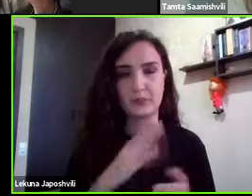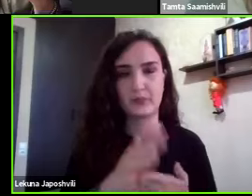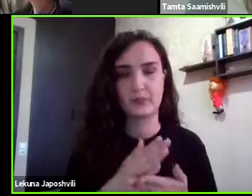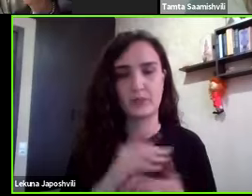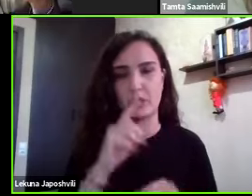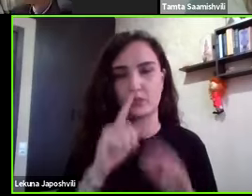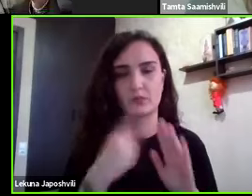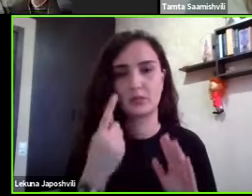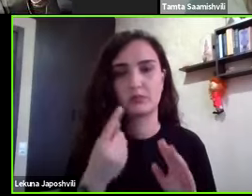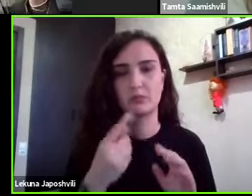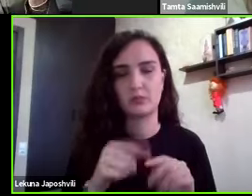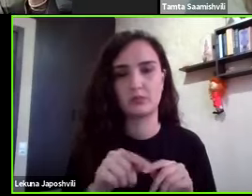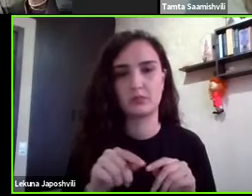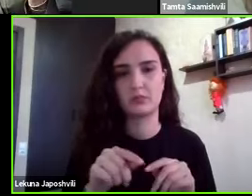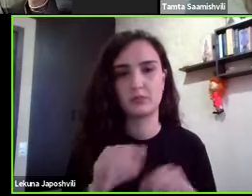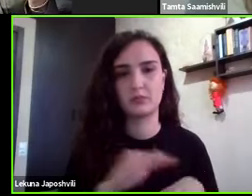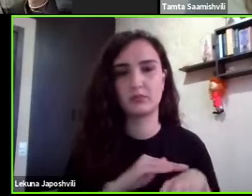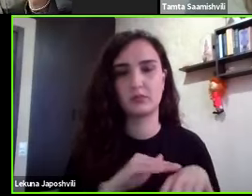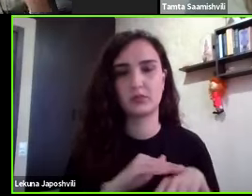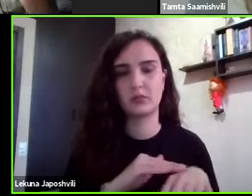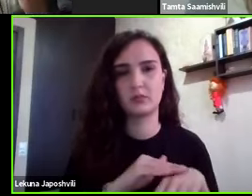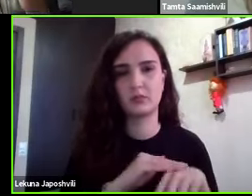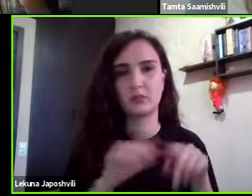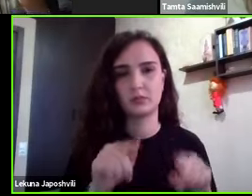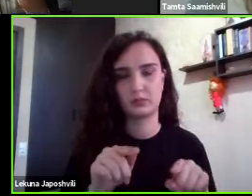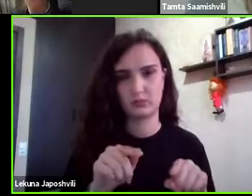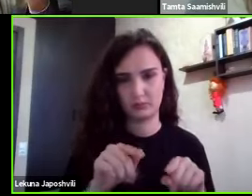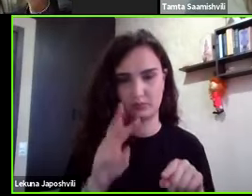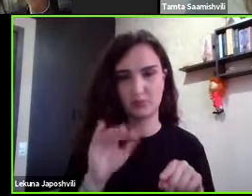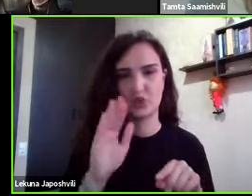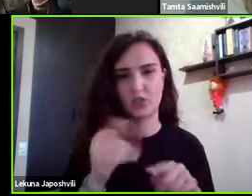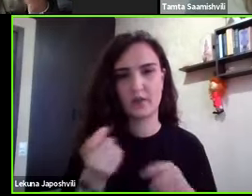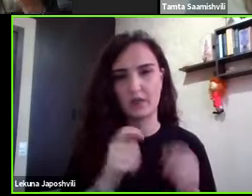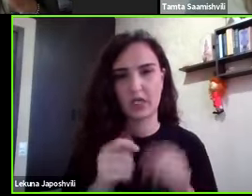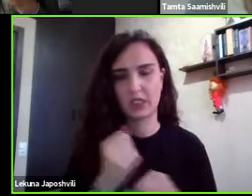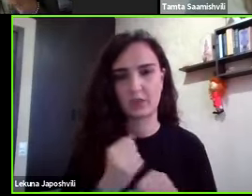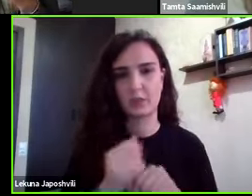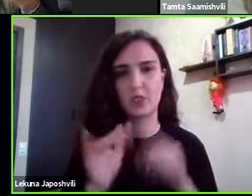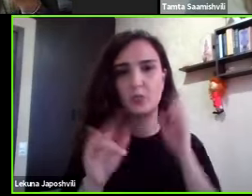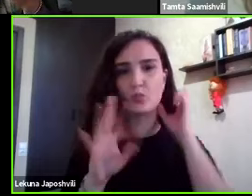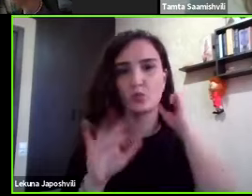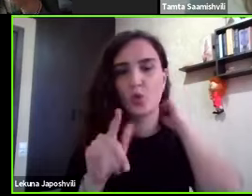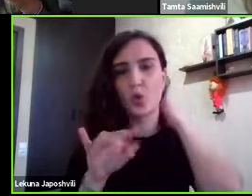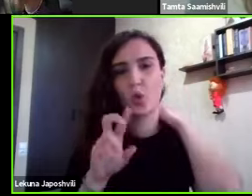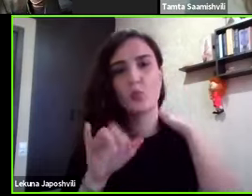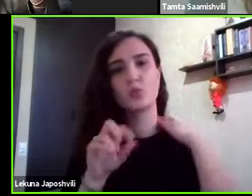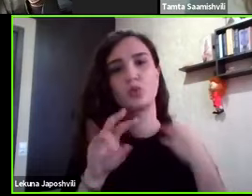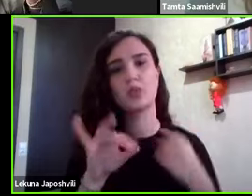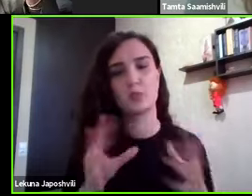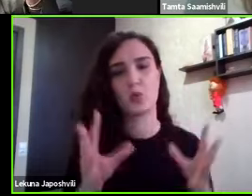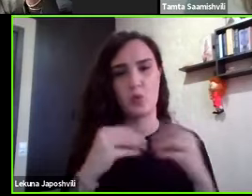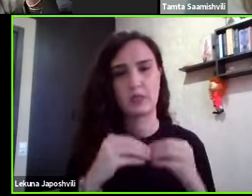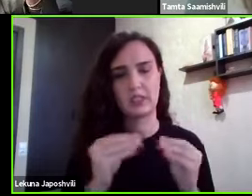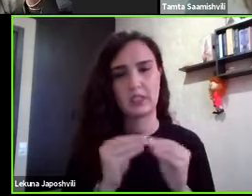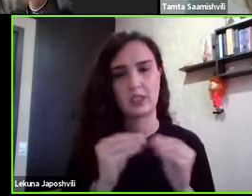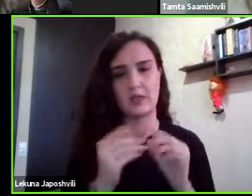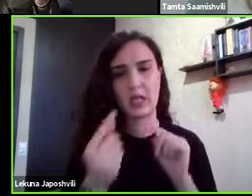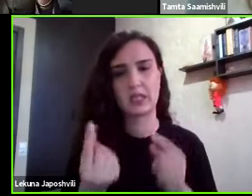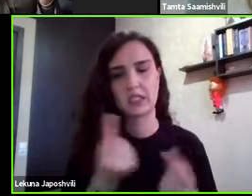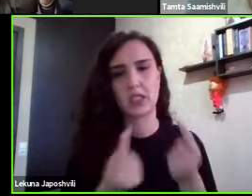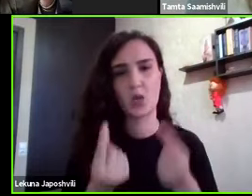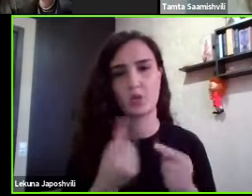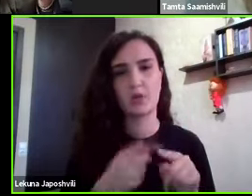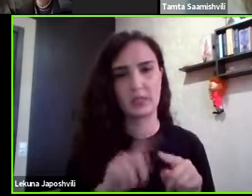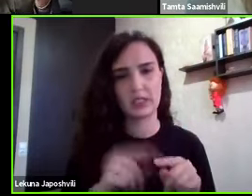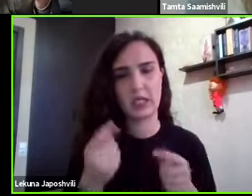ამოსასმენი მალამოები, რიბონუკლეარის სპეციალიზე დამზადებული იმუნოგლობულინების კომპლექტი, ან იგივე ანტისხეულები.